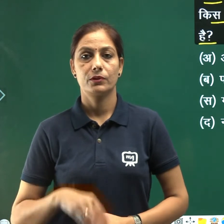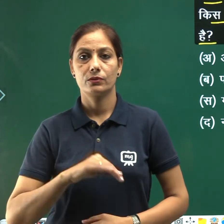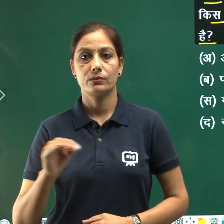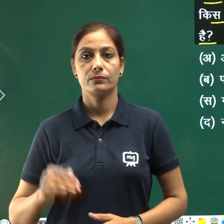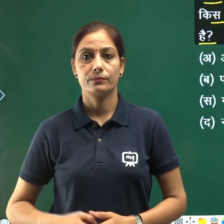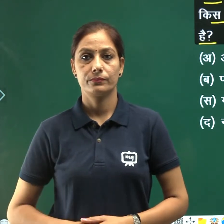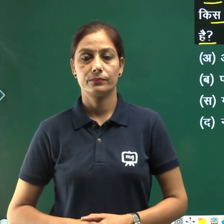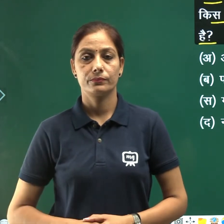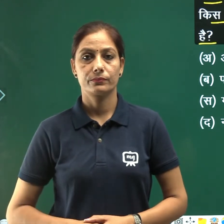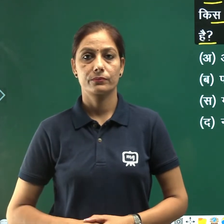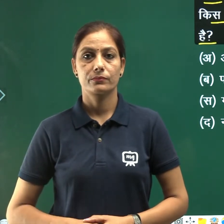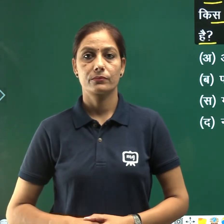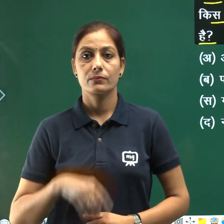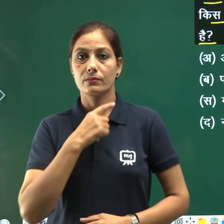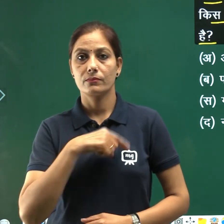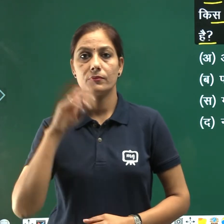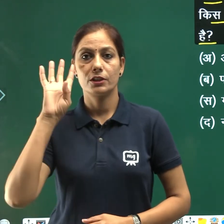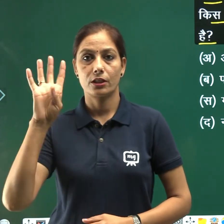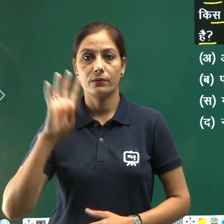बच्चों, इन 4 विकल्प में से